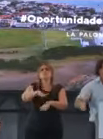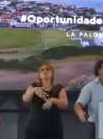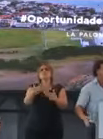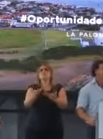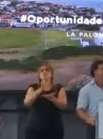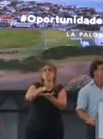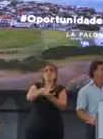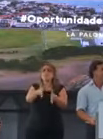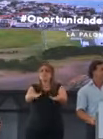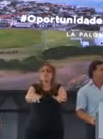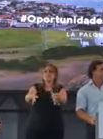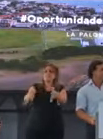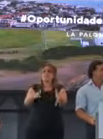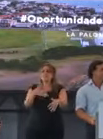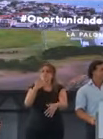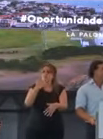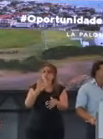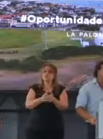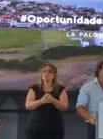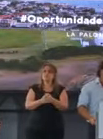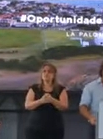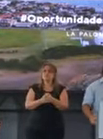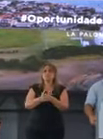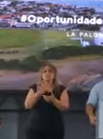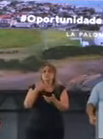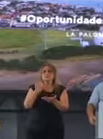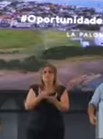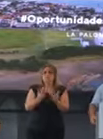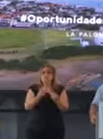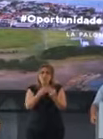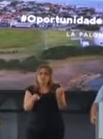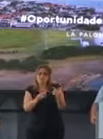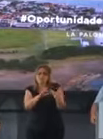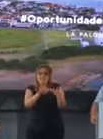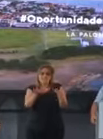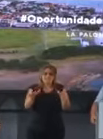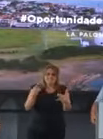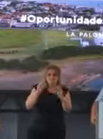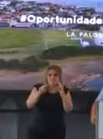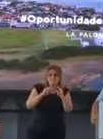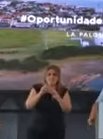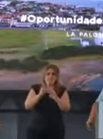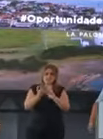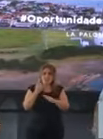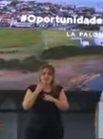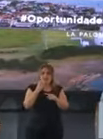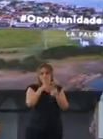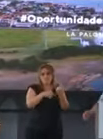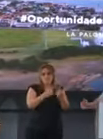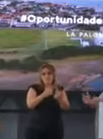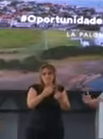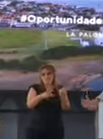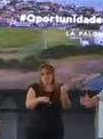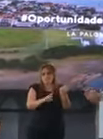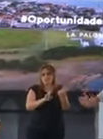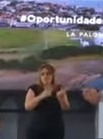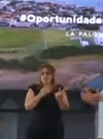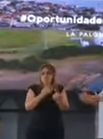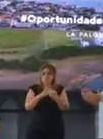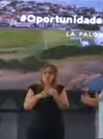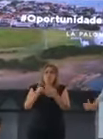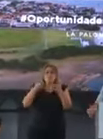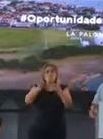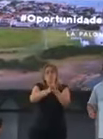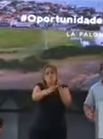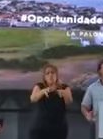en el límite? Que le sobran tentaciones para dedicarse a otras cosas. ¿Qué le podemos pedir que siga el